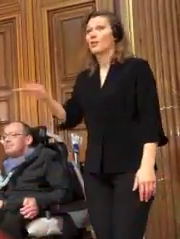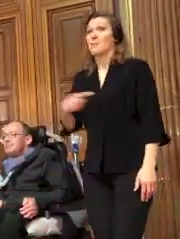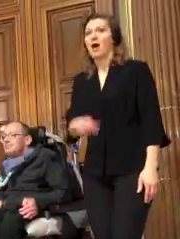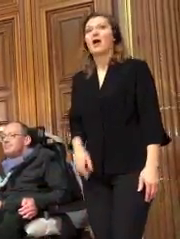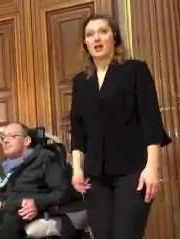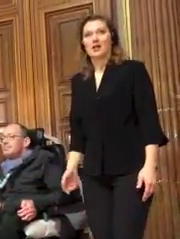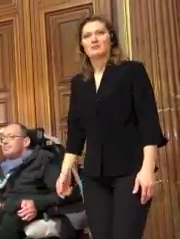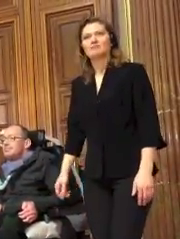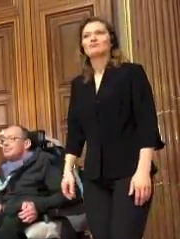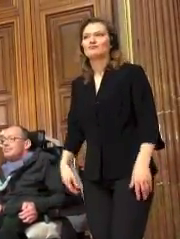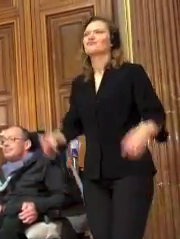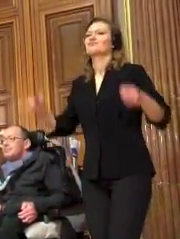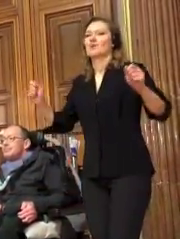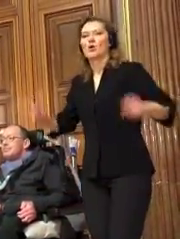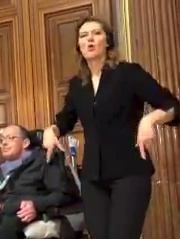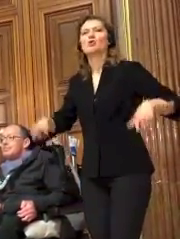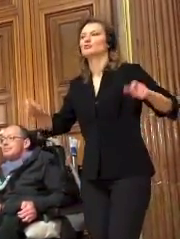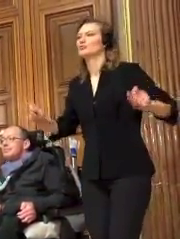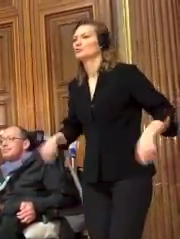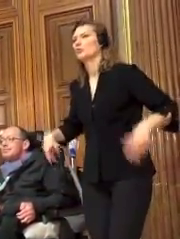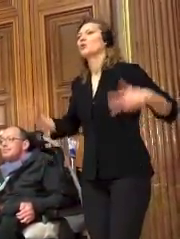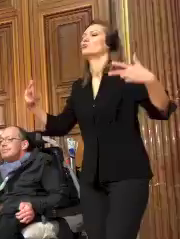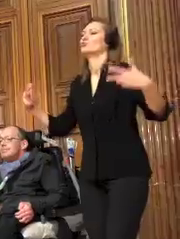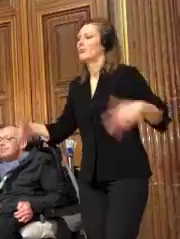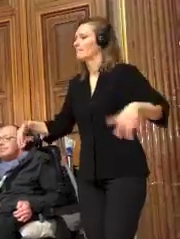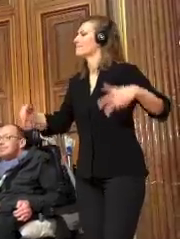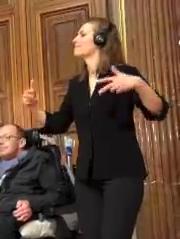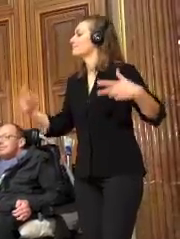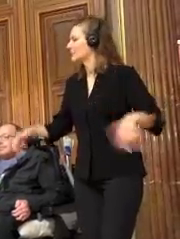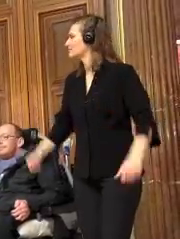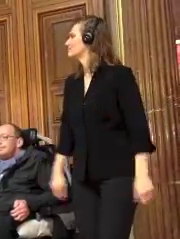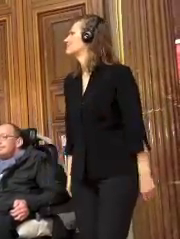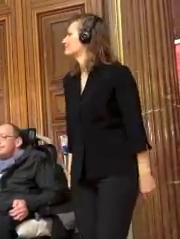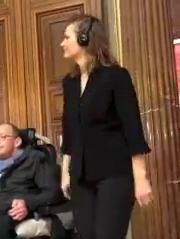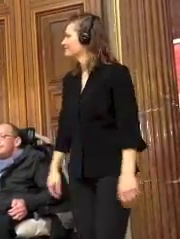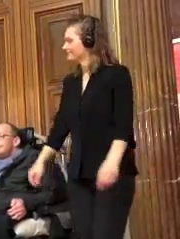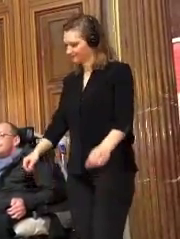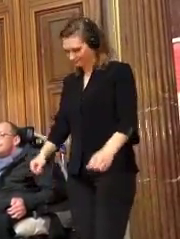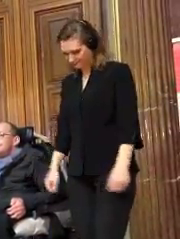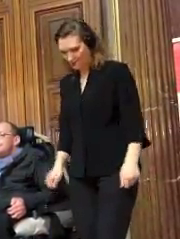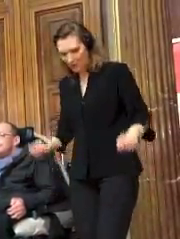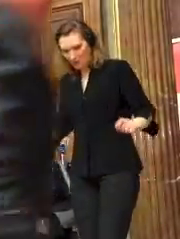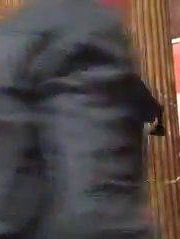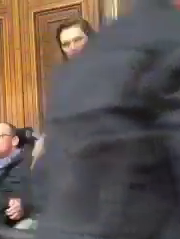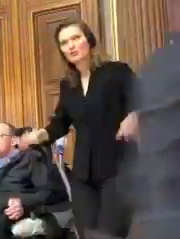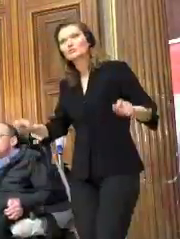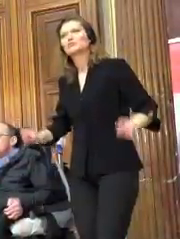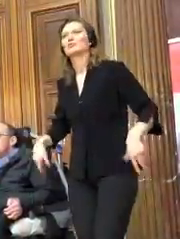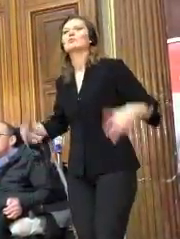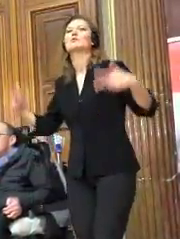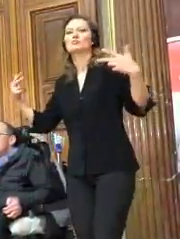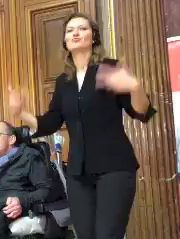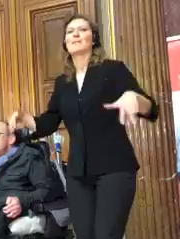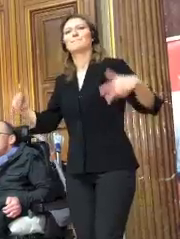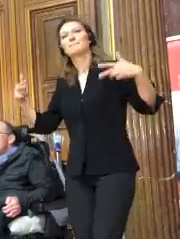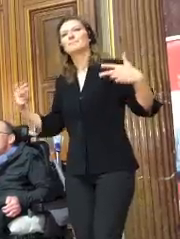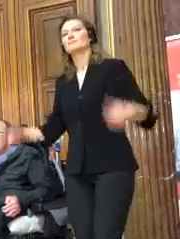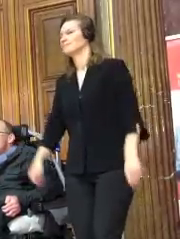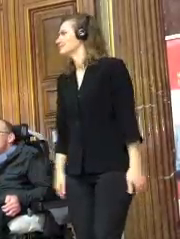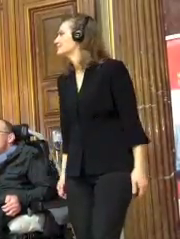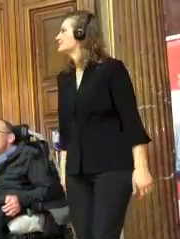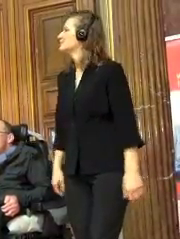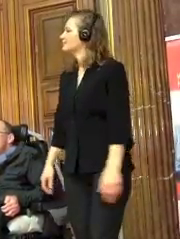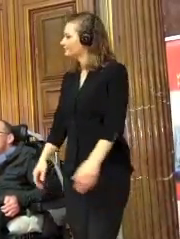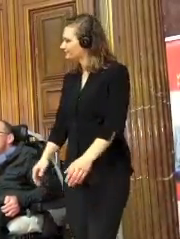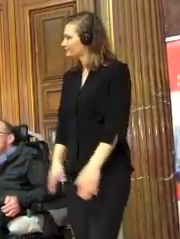autoromachen. Das ist der Rollstuhl-Wack. Das ist der Rollstuhl-Wack.